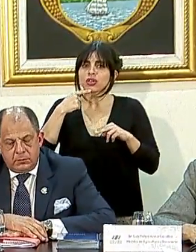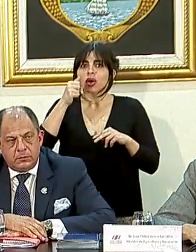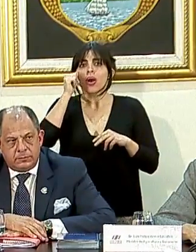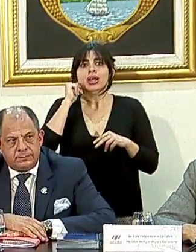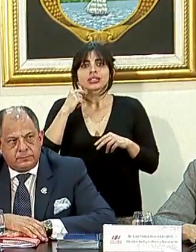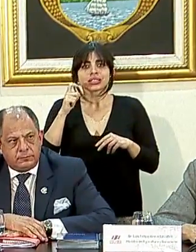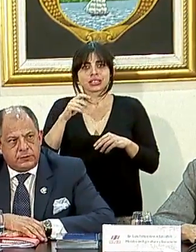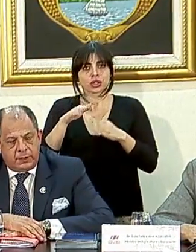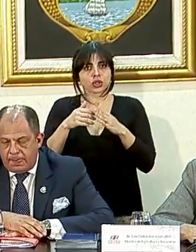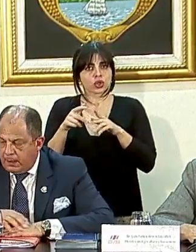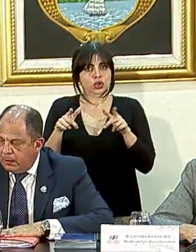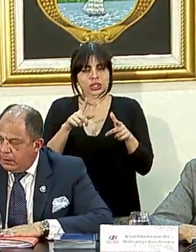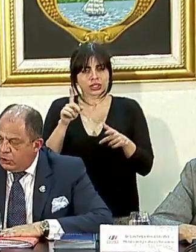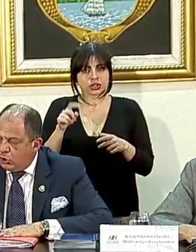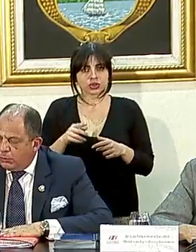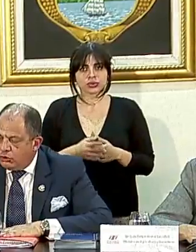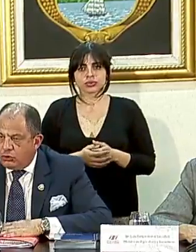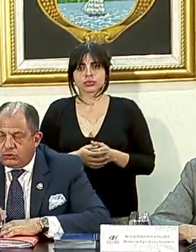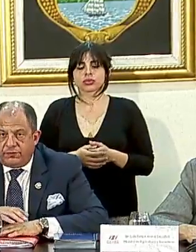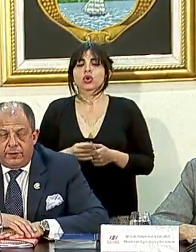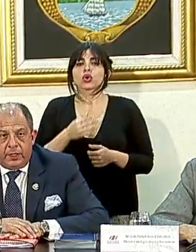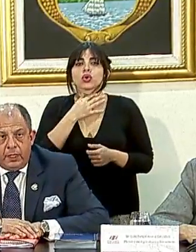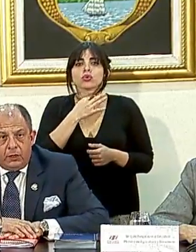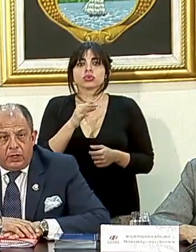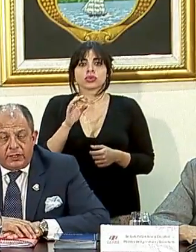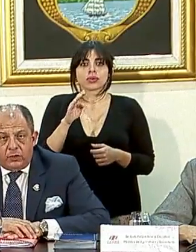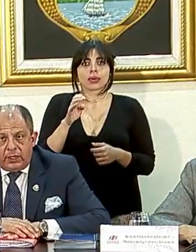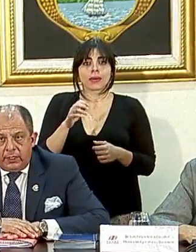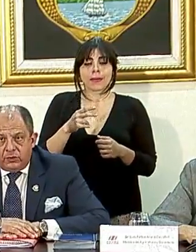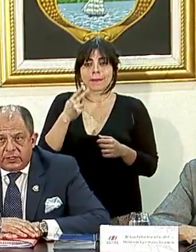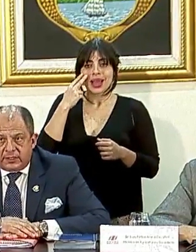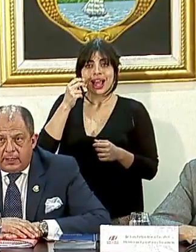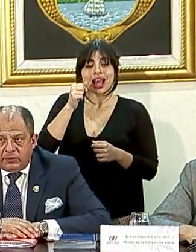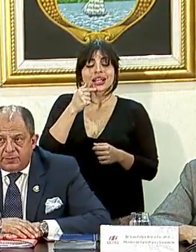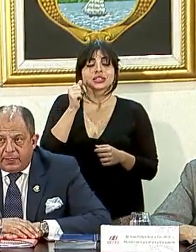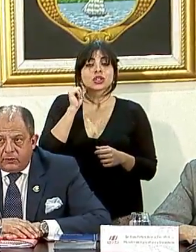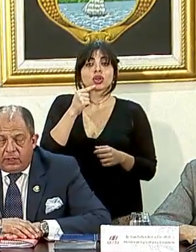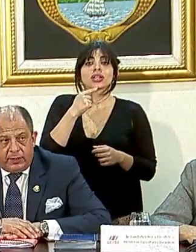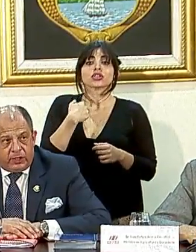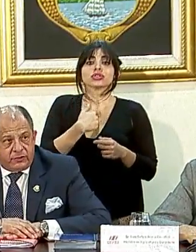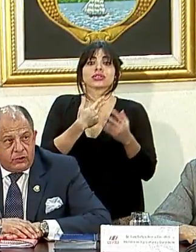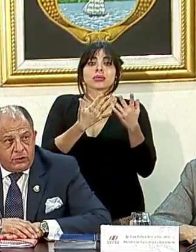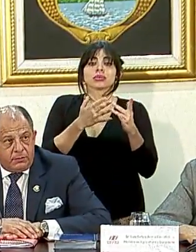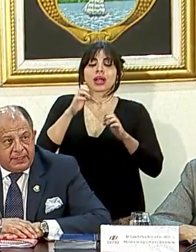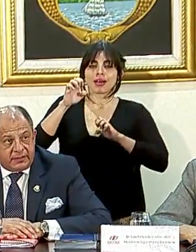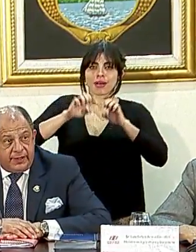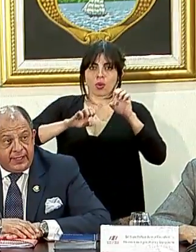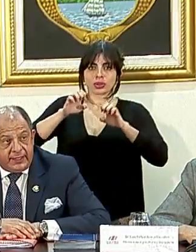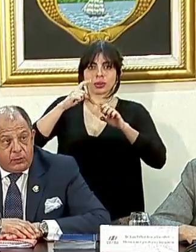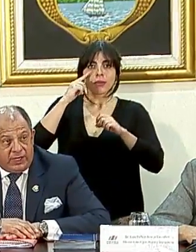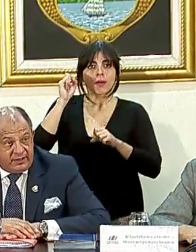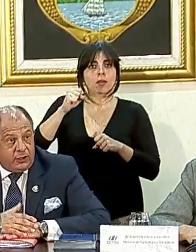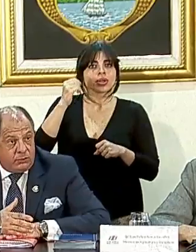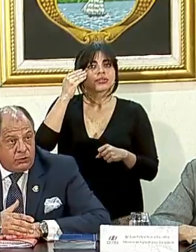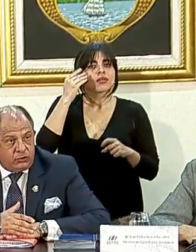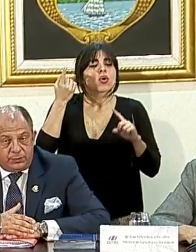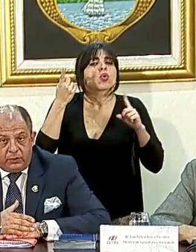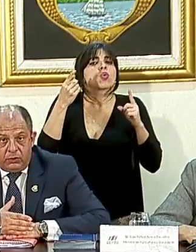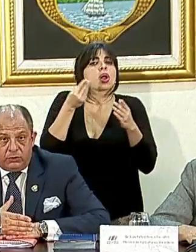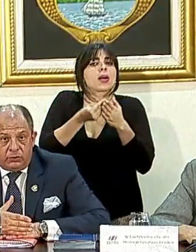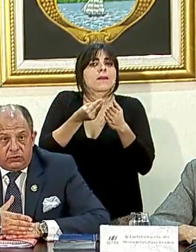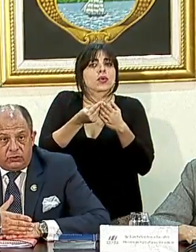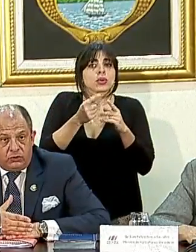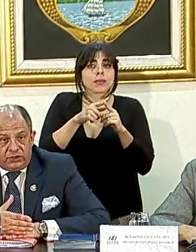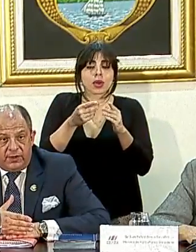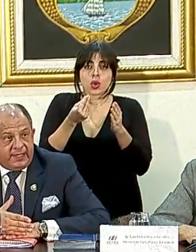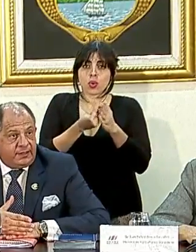teníamos que tener todo listo? Con mucho gusto, Febe. No, ayer lo que dije yo es que estábamos esperando la valoración para saber cuáles eran los montos, pero